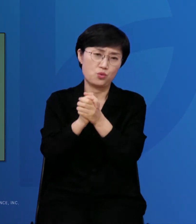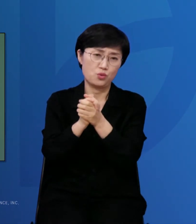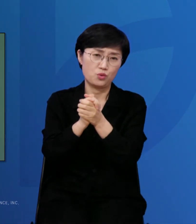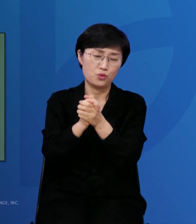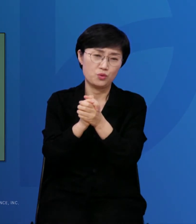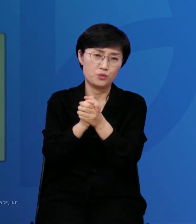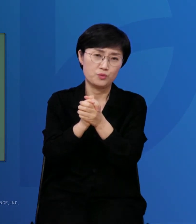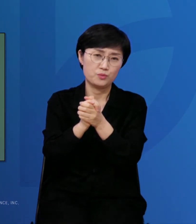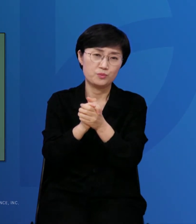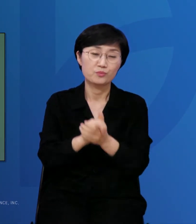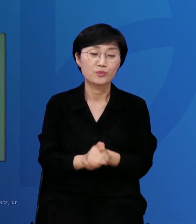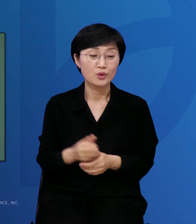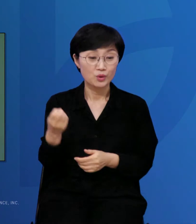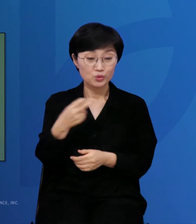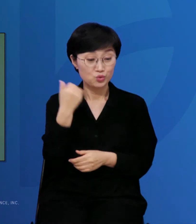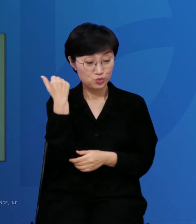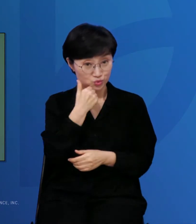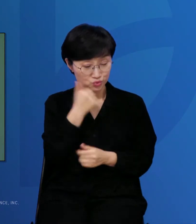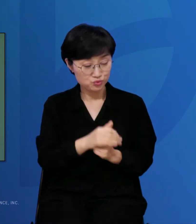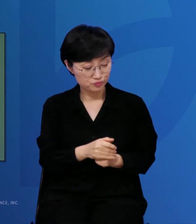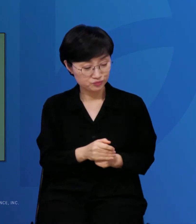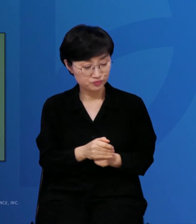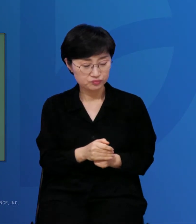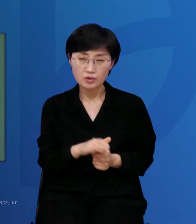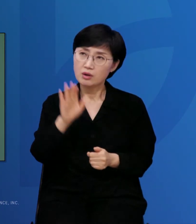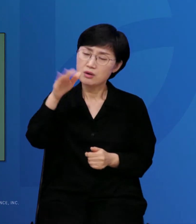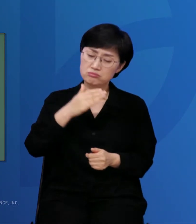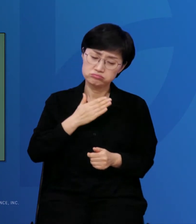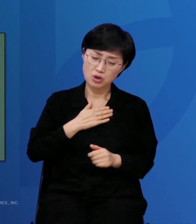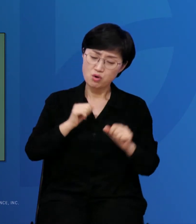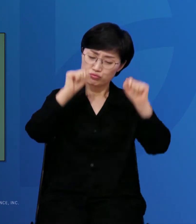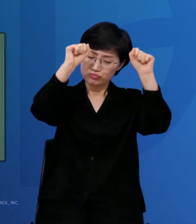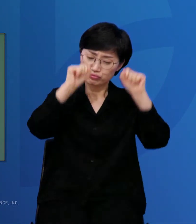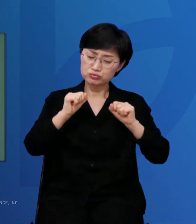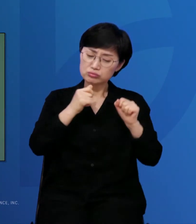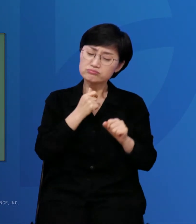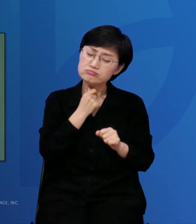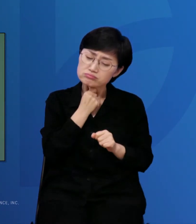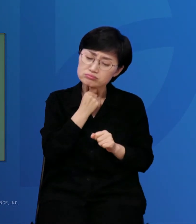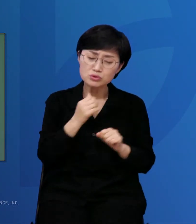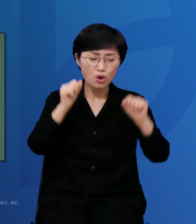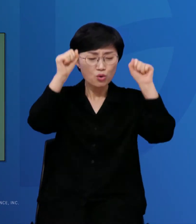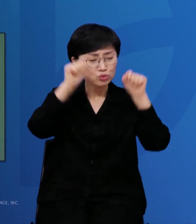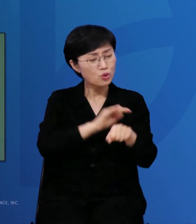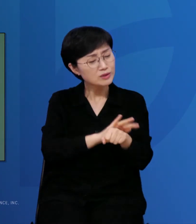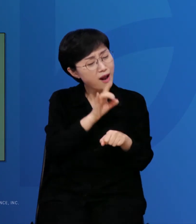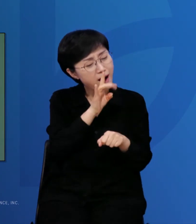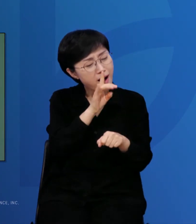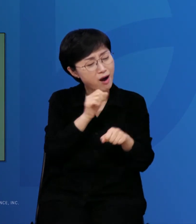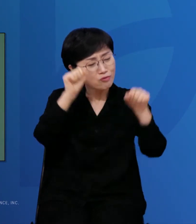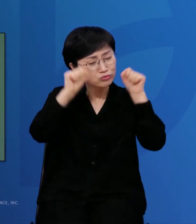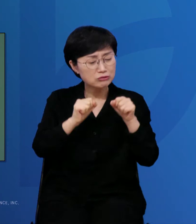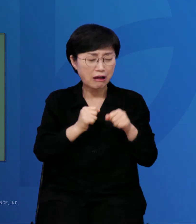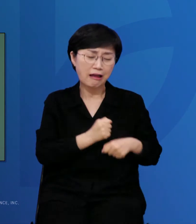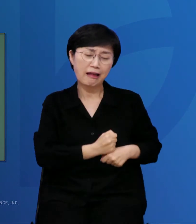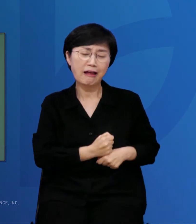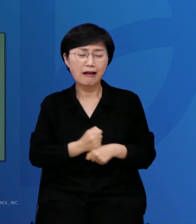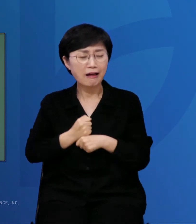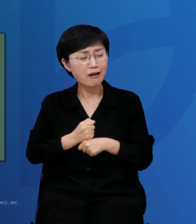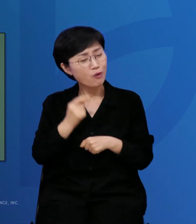熟知这些的人，他们必会祷告。 또 어떤 사람 보이죠? 여러분 좀 나는 운동 잘한대요. 운동을 하려고 했는데 잘 안 된다. 사고 있는 사람도 많습니다.